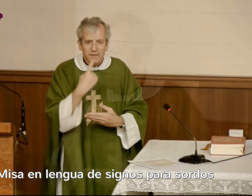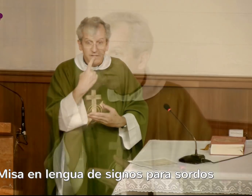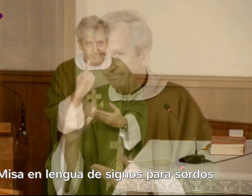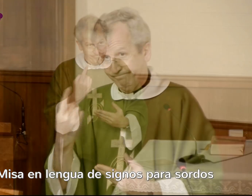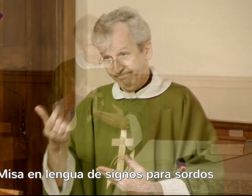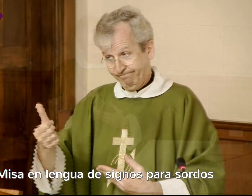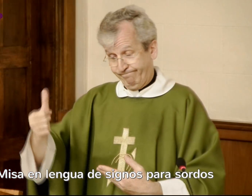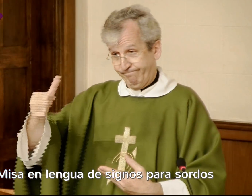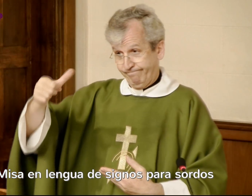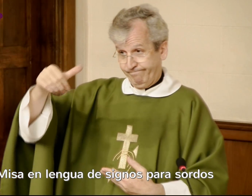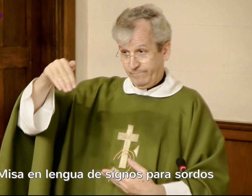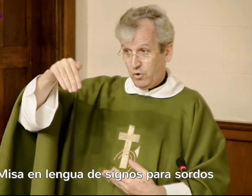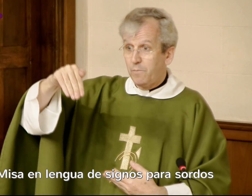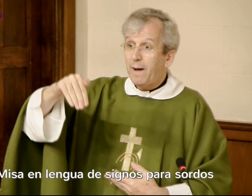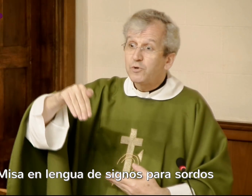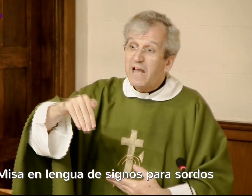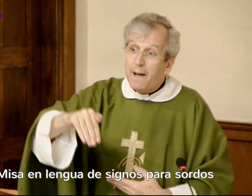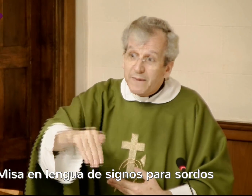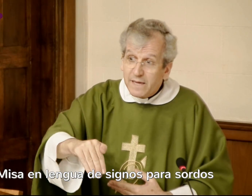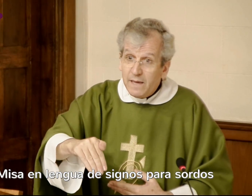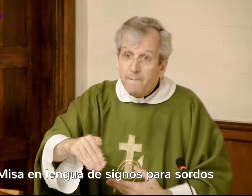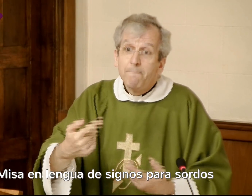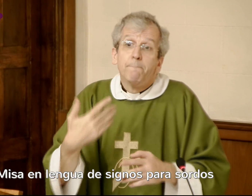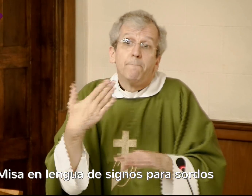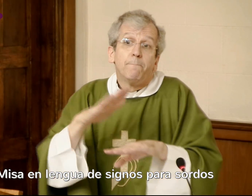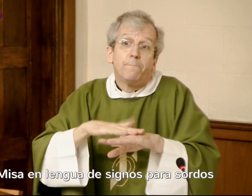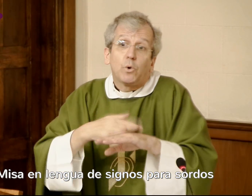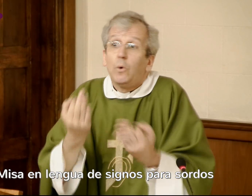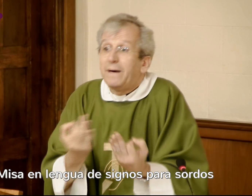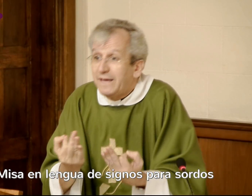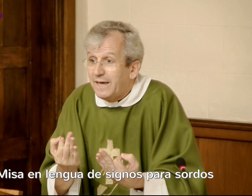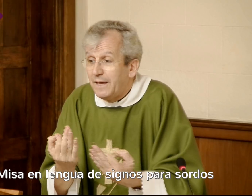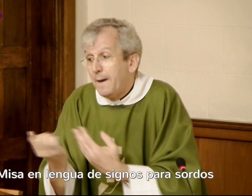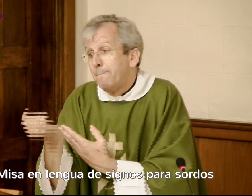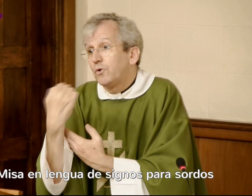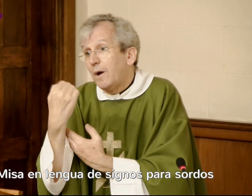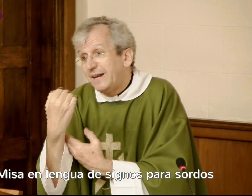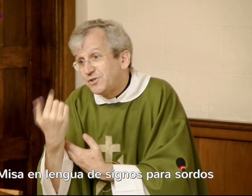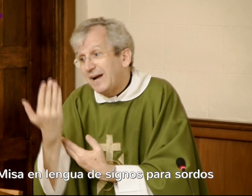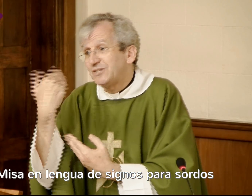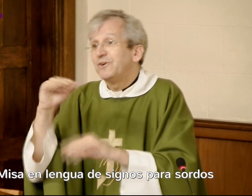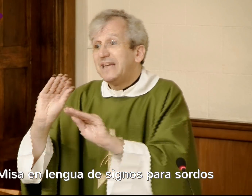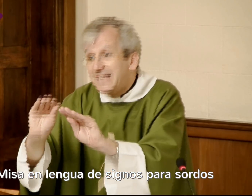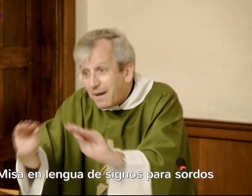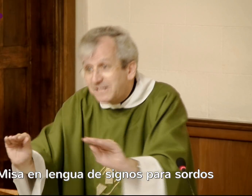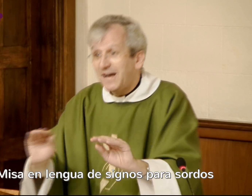dices, ¿cómo vamos a pique? ¿Por culpa de qué? por no haber hecho caso,